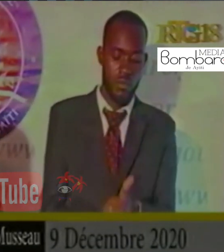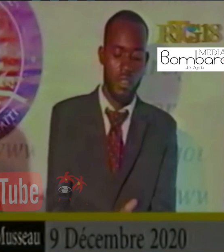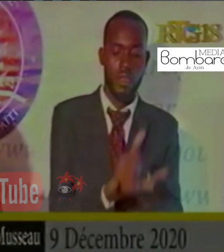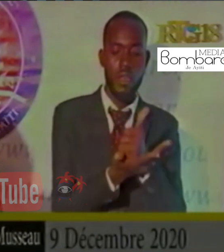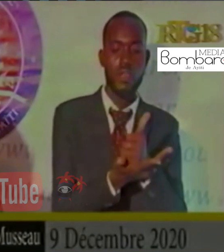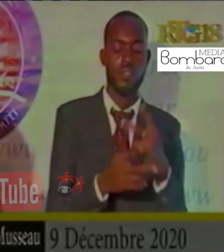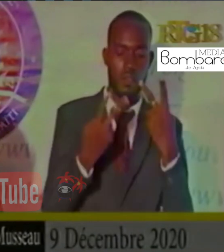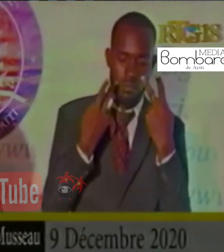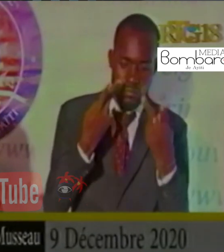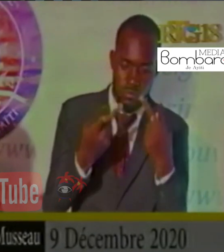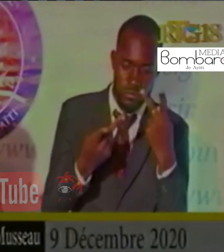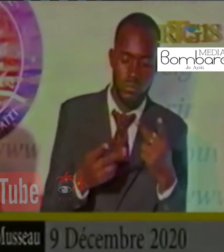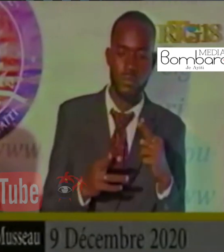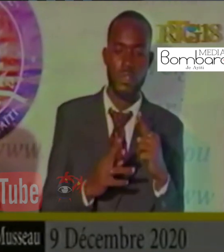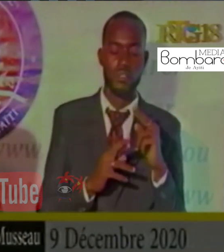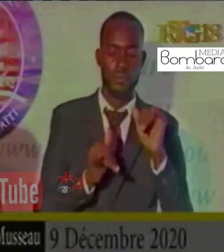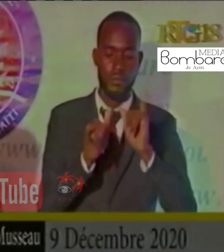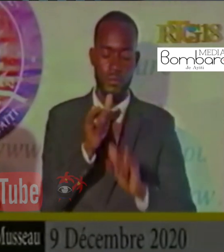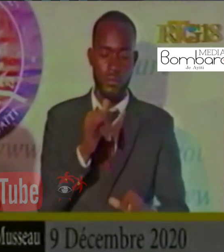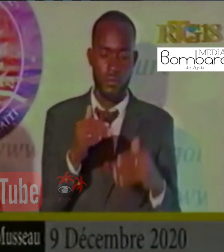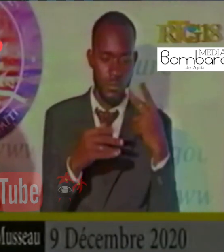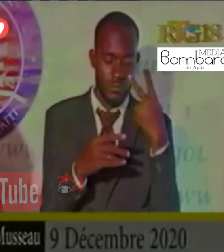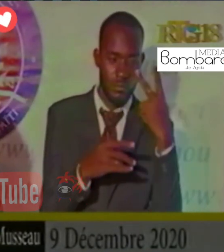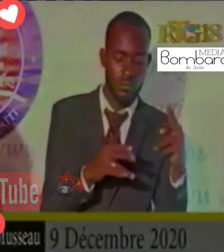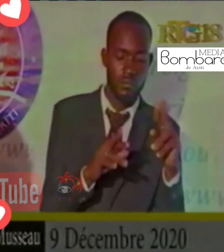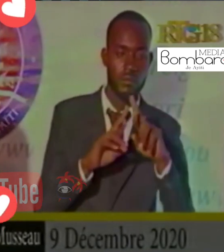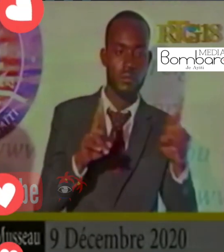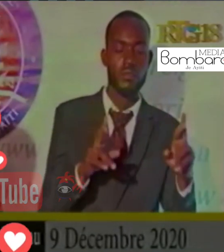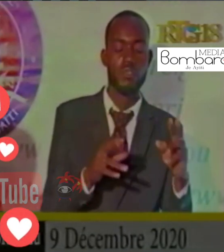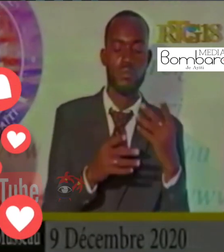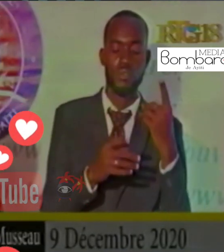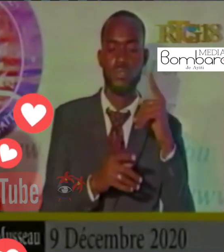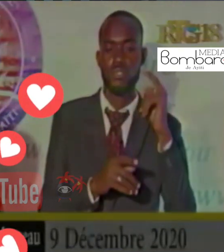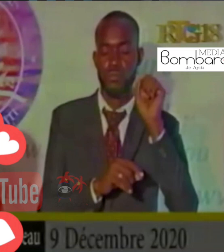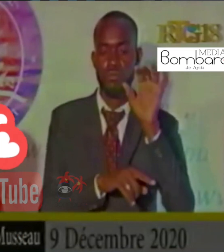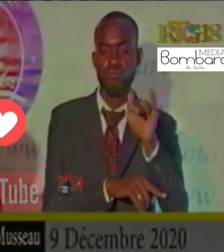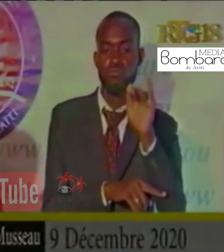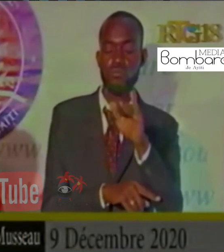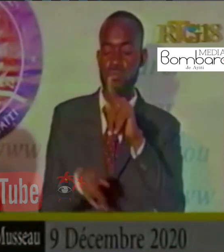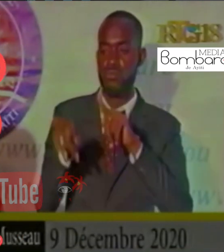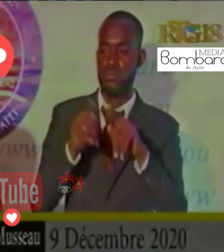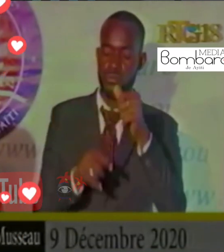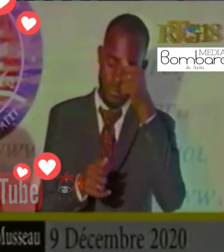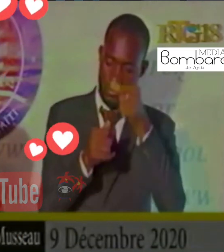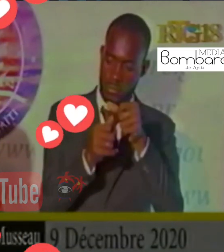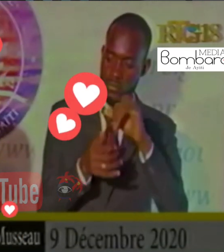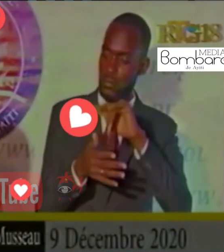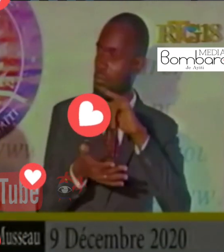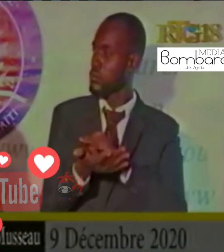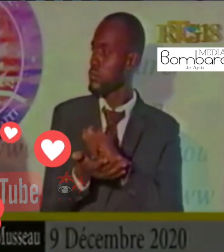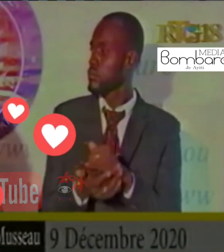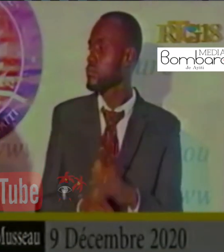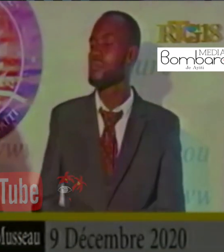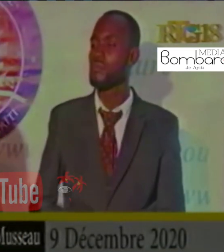veiller à rester aux aguets et tirer la sonnette d'alarme. Leur monitoring sans